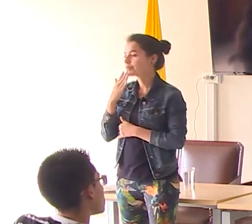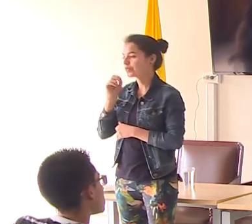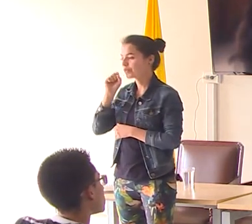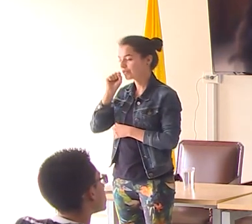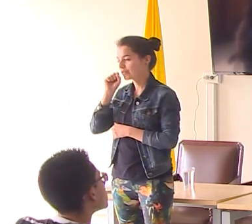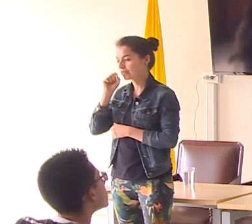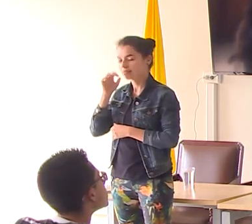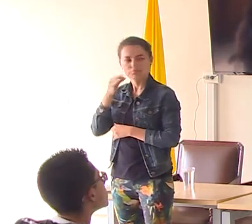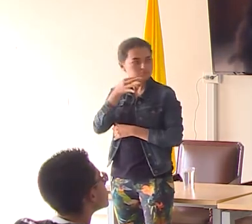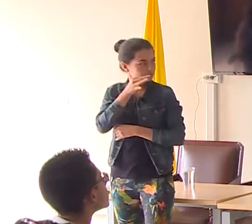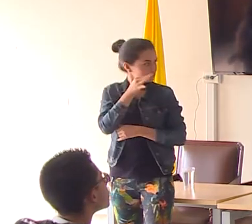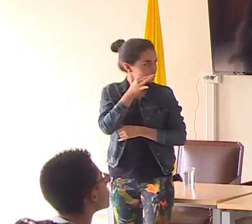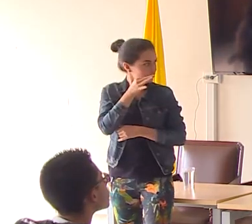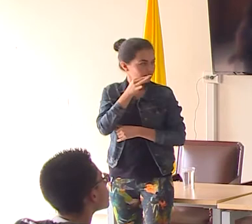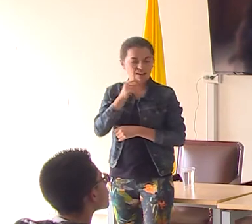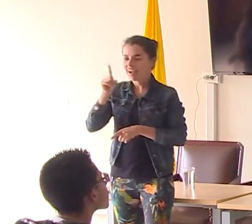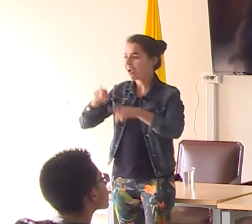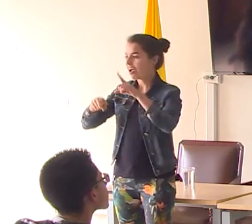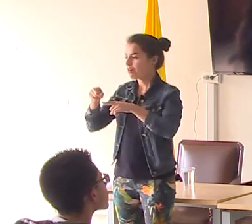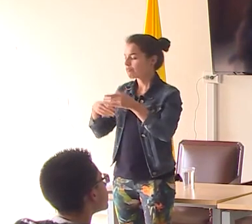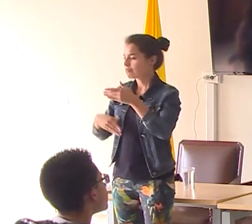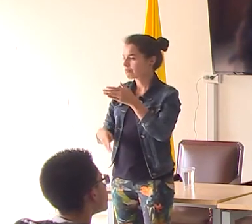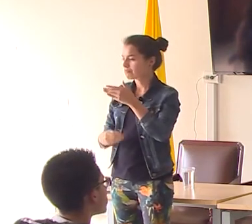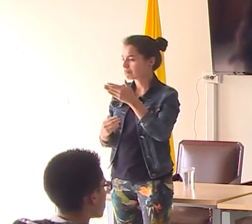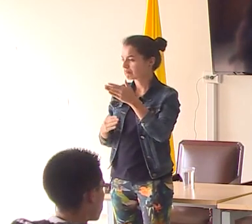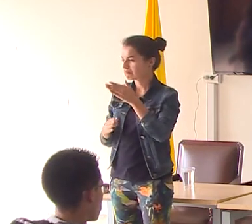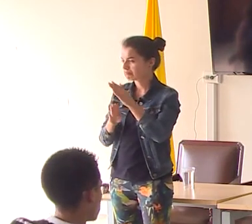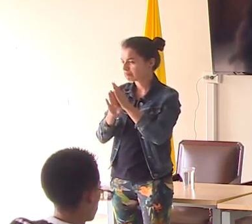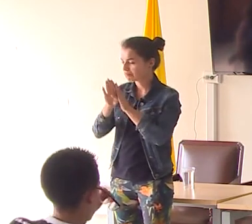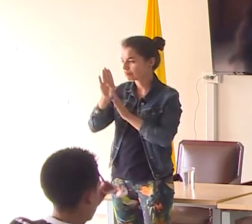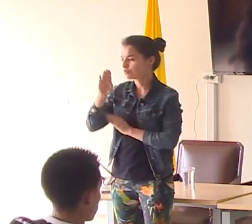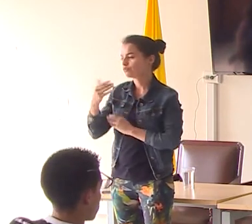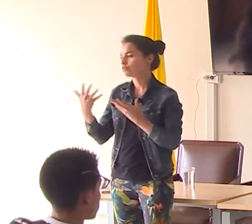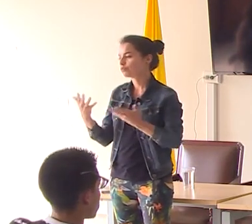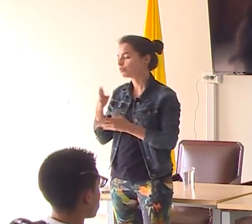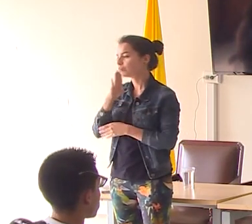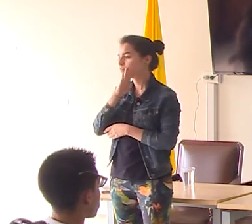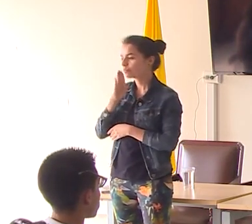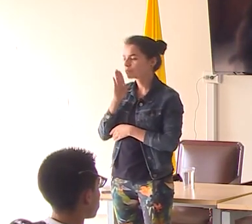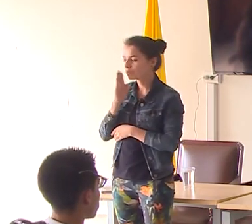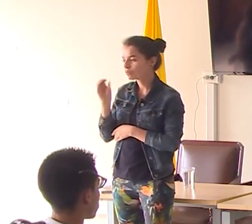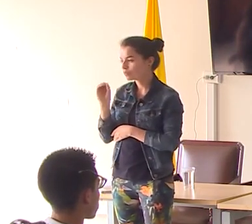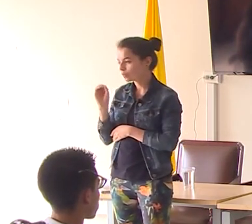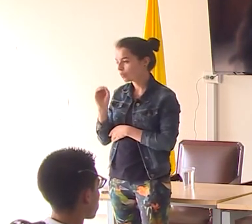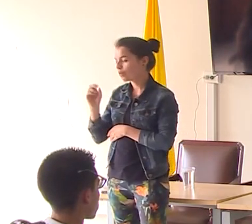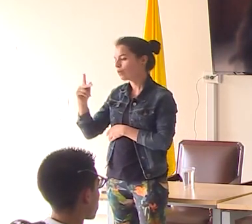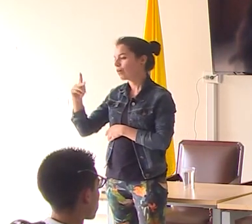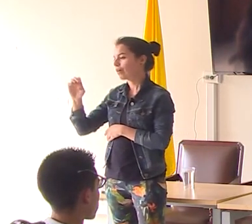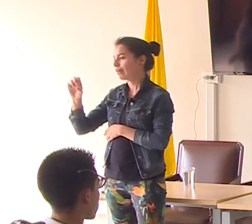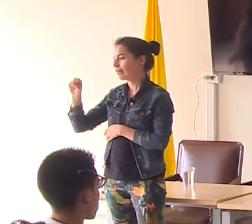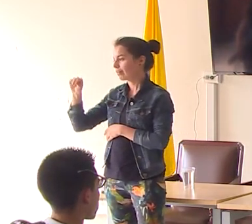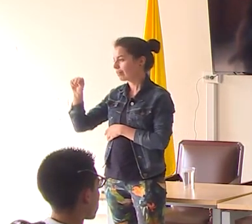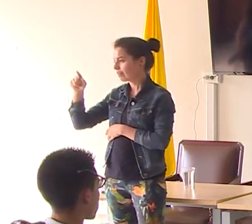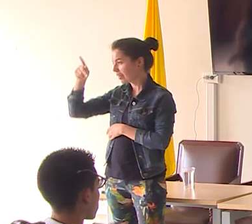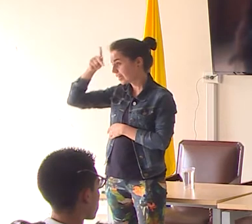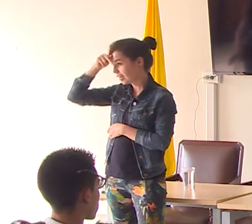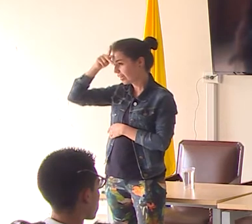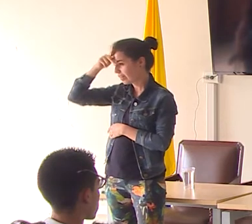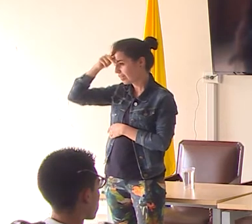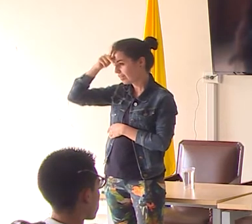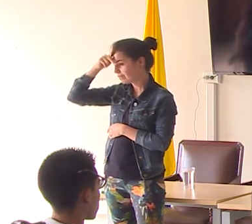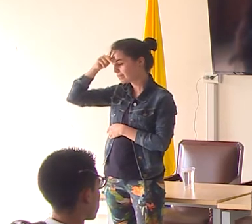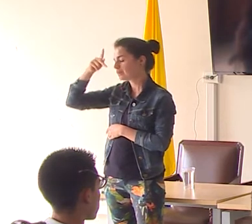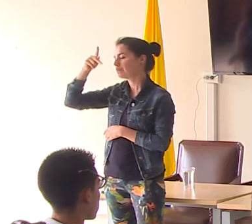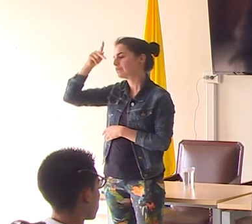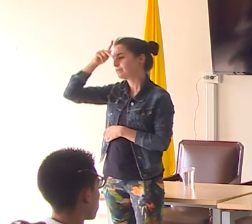bolsa que ya se desarrollaron algunos en usme en fontibón se desarrolló prácticamente todo en kennedy para ti bonitos ya todo eso se ocupó todo esto